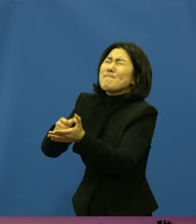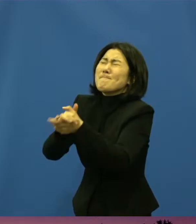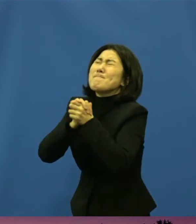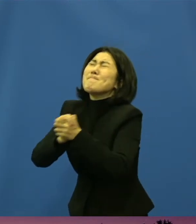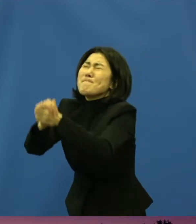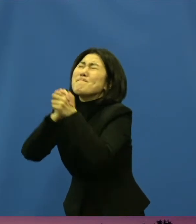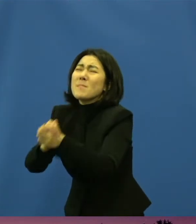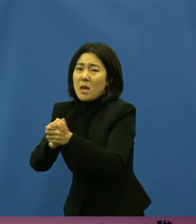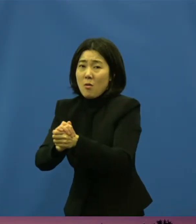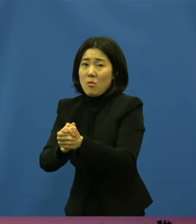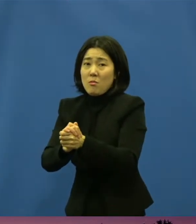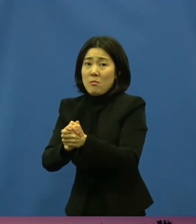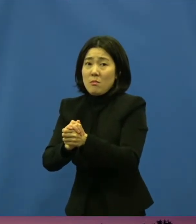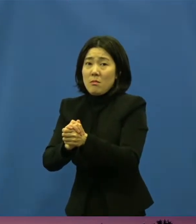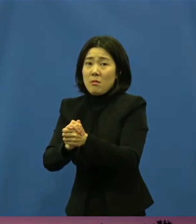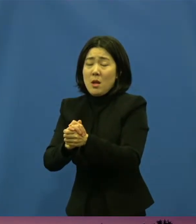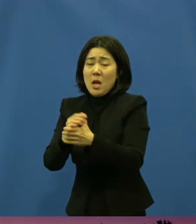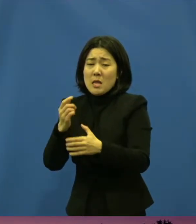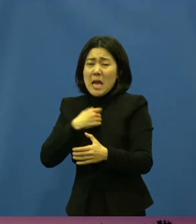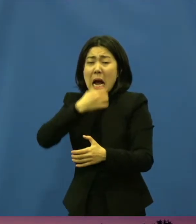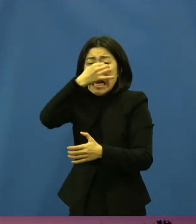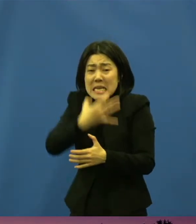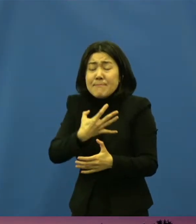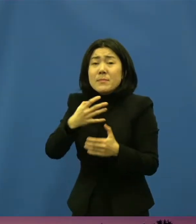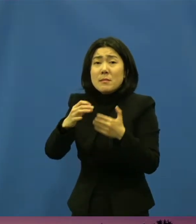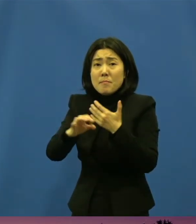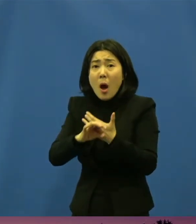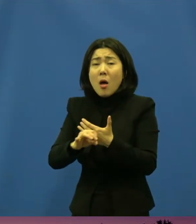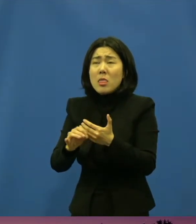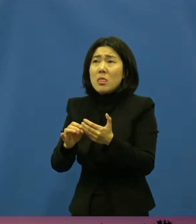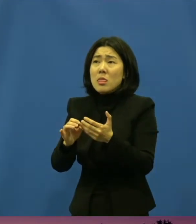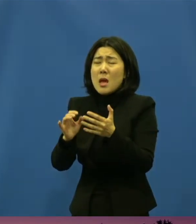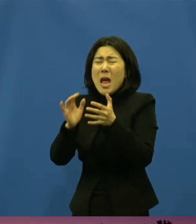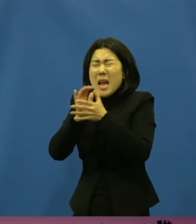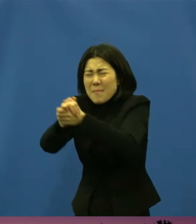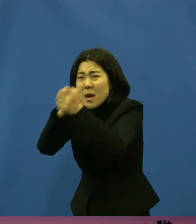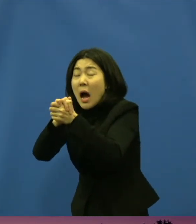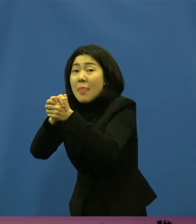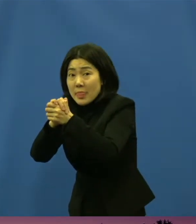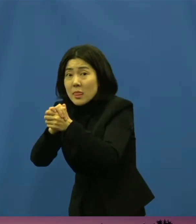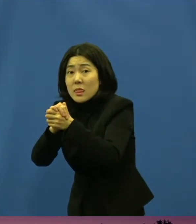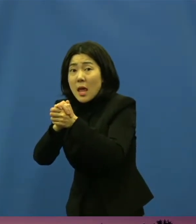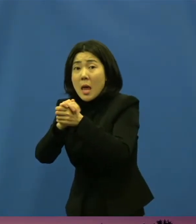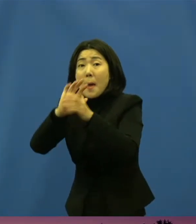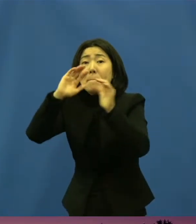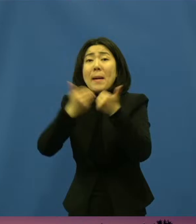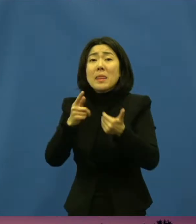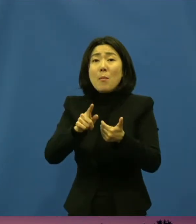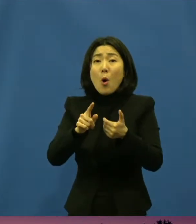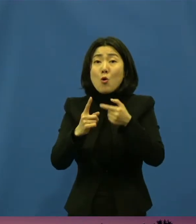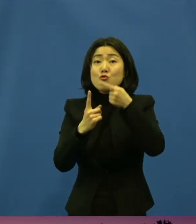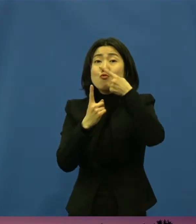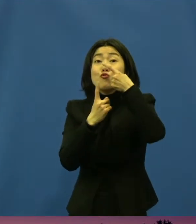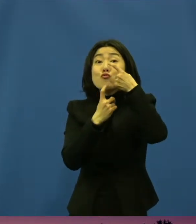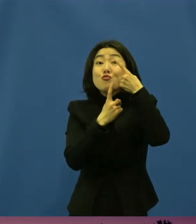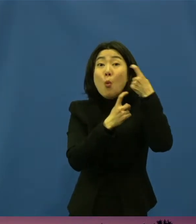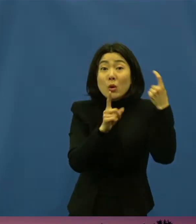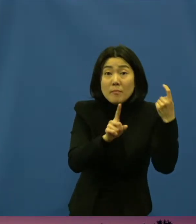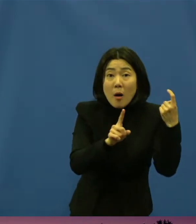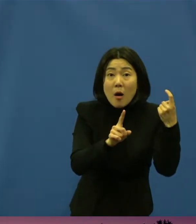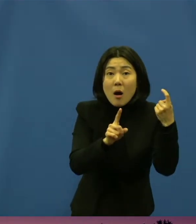결사적으로 매어 달리는 거예요. 근데 유혹기는 그렇지 않아요. 느슨해져 있는 거예요. 해이해져 있는 거예요.